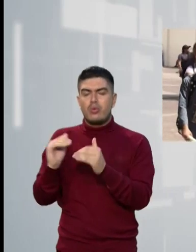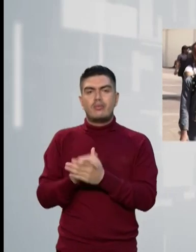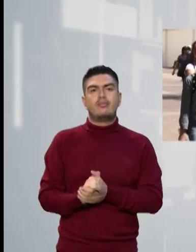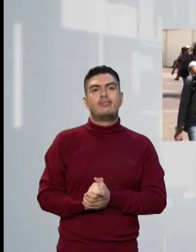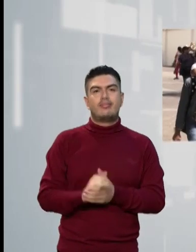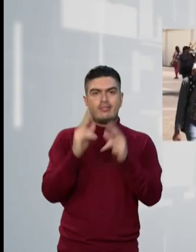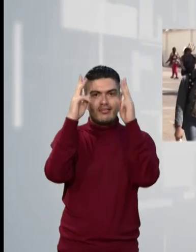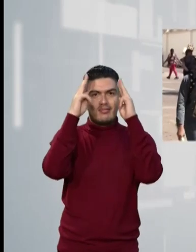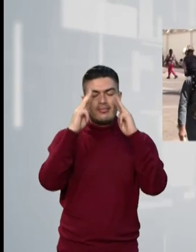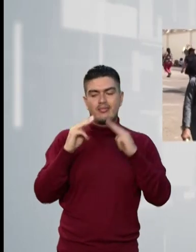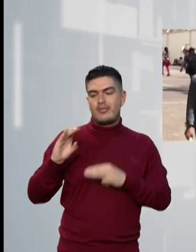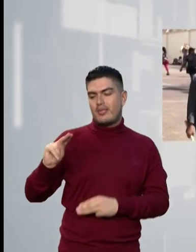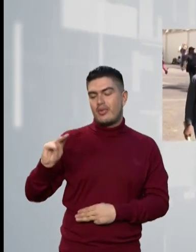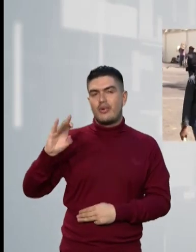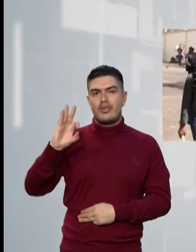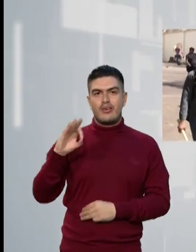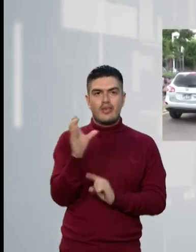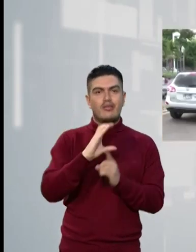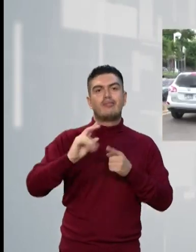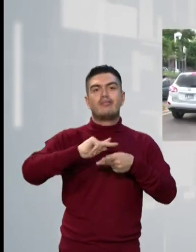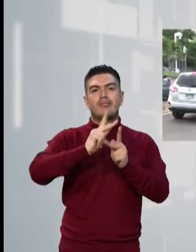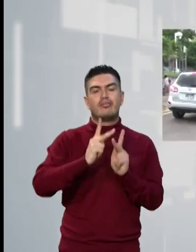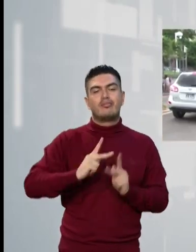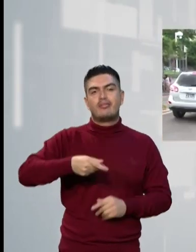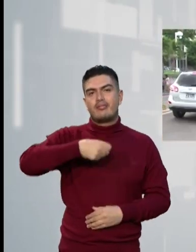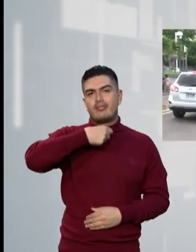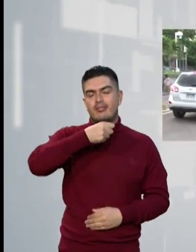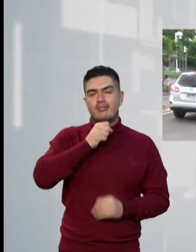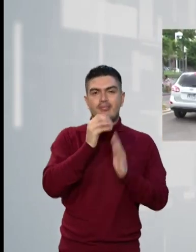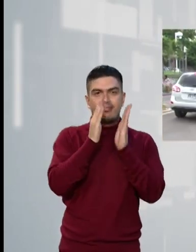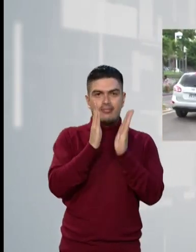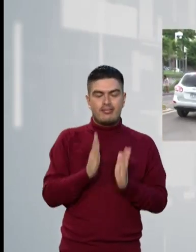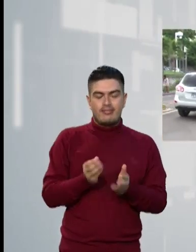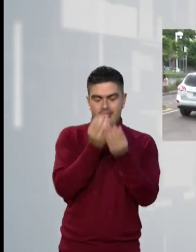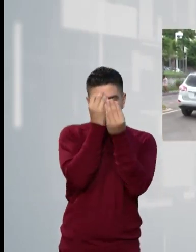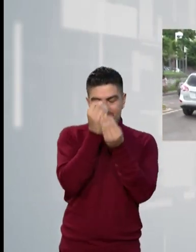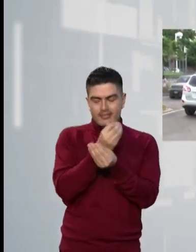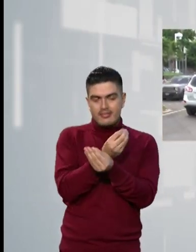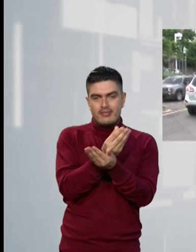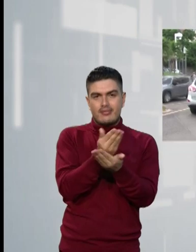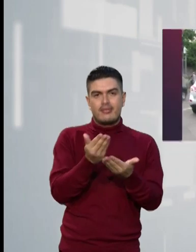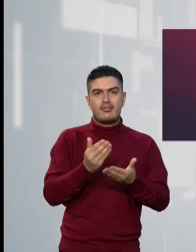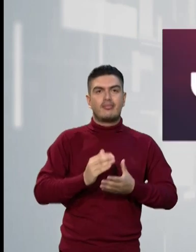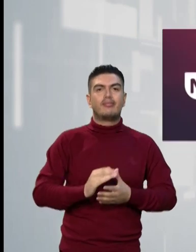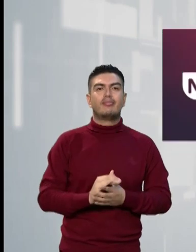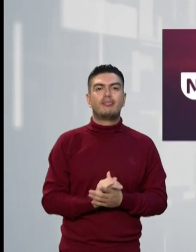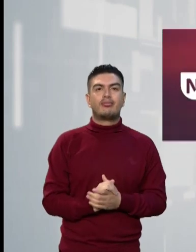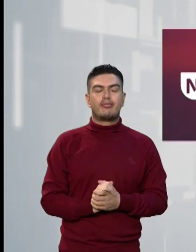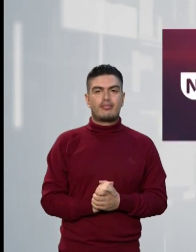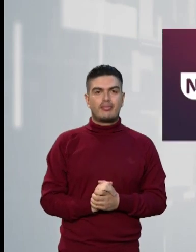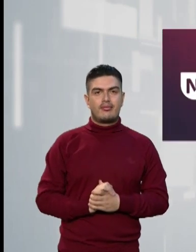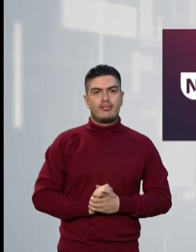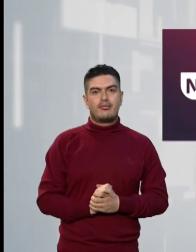notif feeders le invitamos a fomentar una cultura de paz con las imágenes de Aníbal recarte les informó Melvin